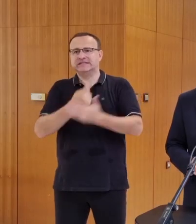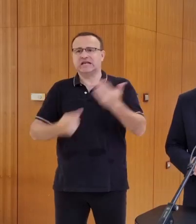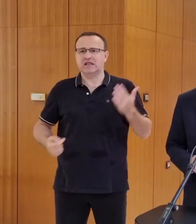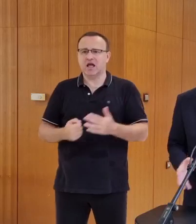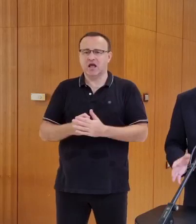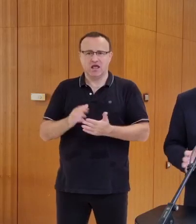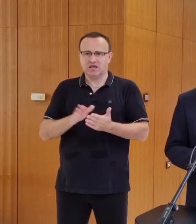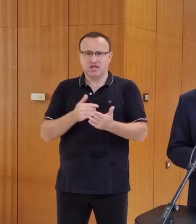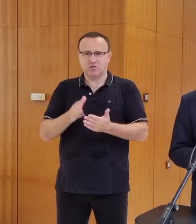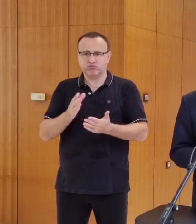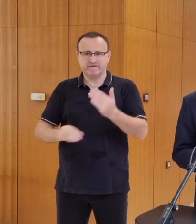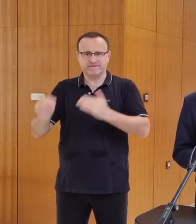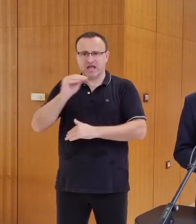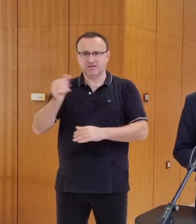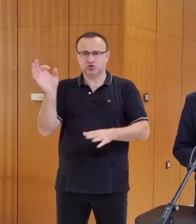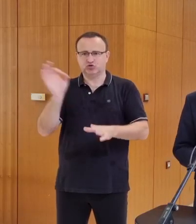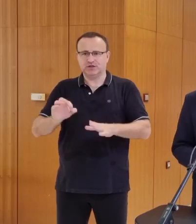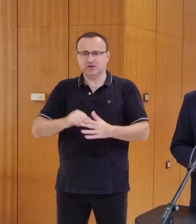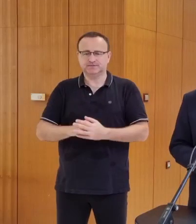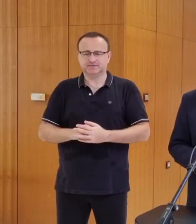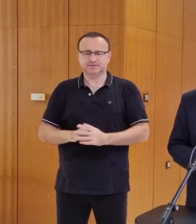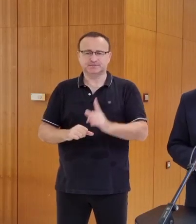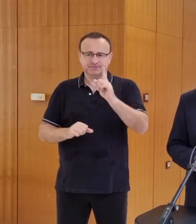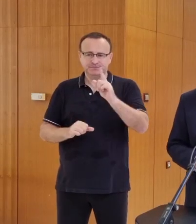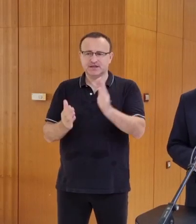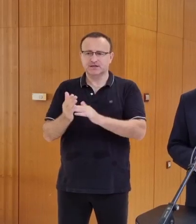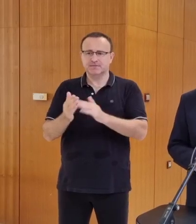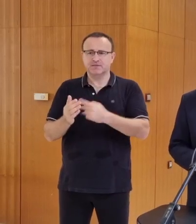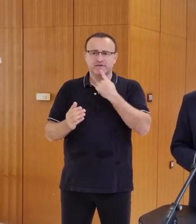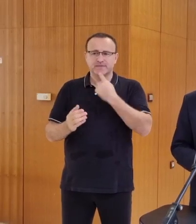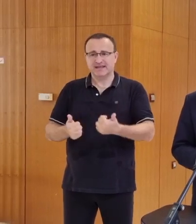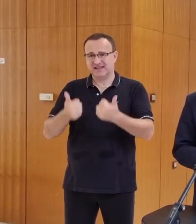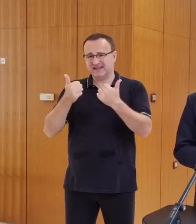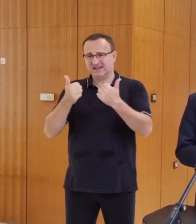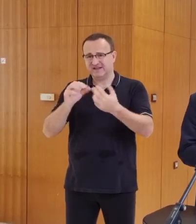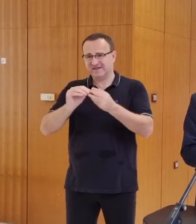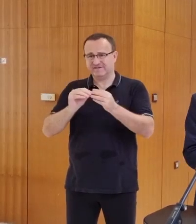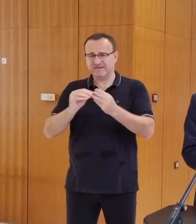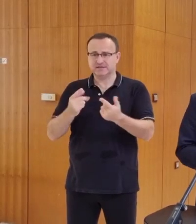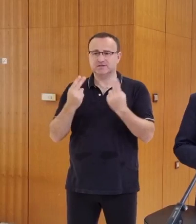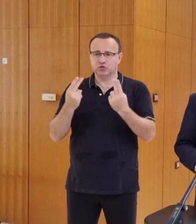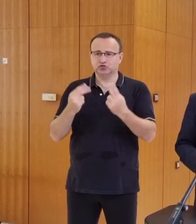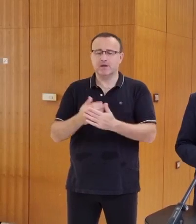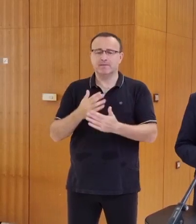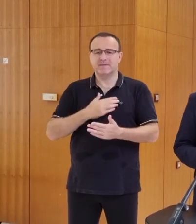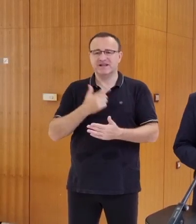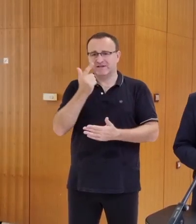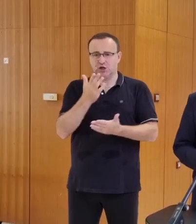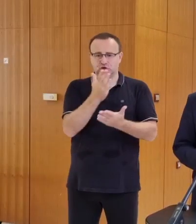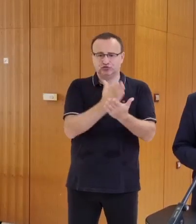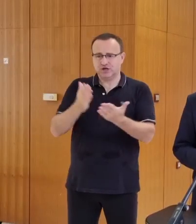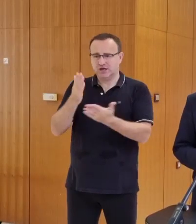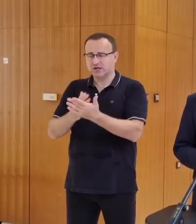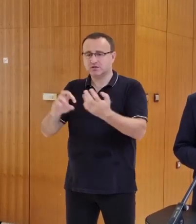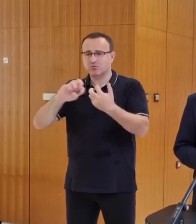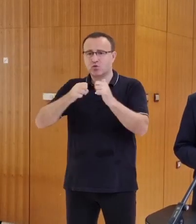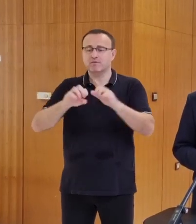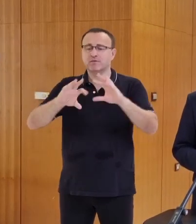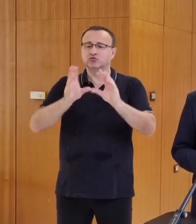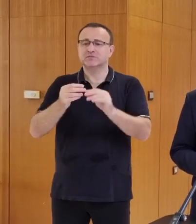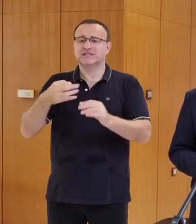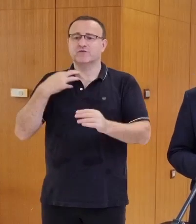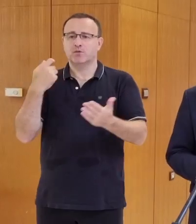viacej? Nie, treba povedať jednu veľmi dôležitú vec. To znamená, my máme dve časti problémov, ktoré vo Všeobecnej